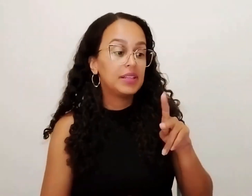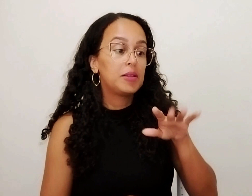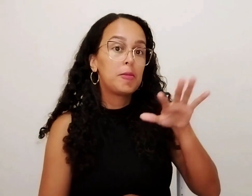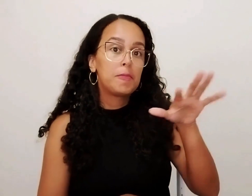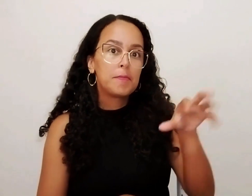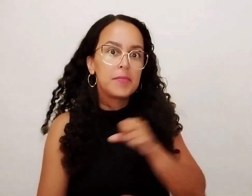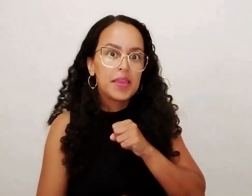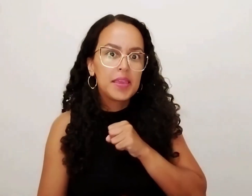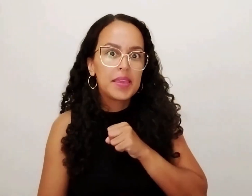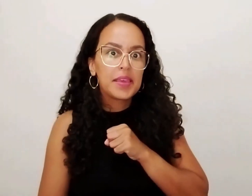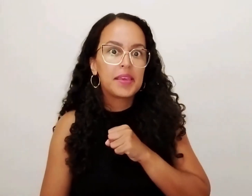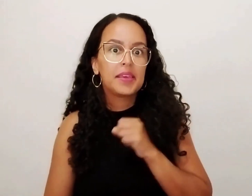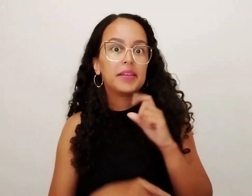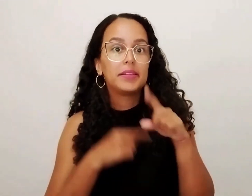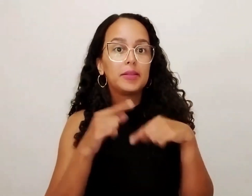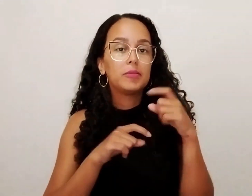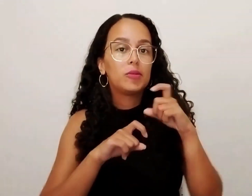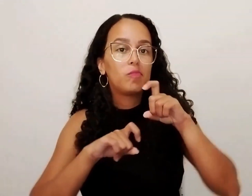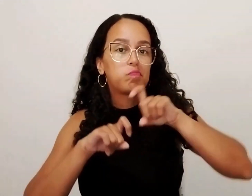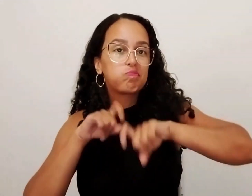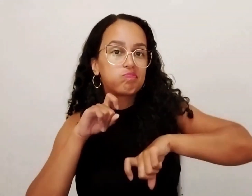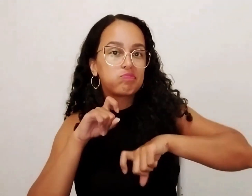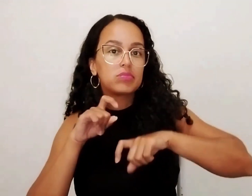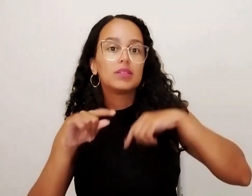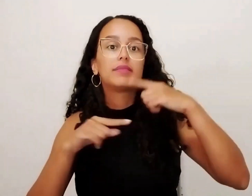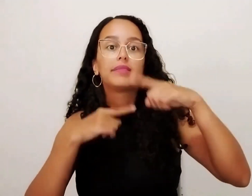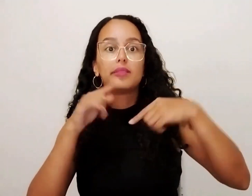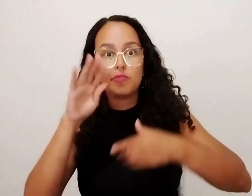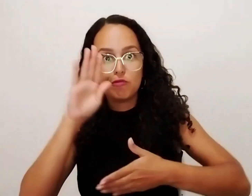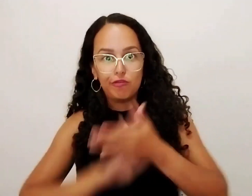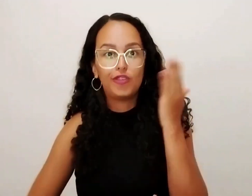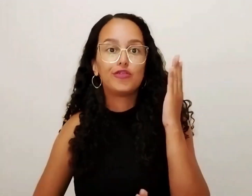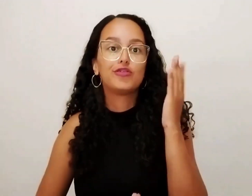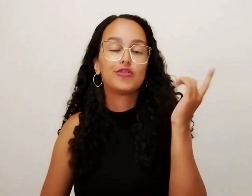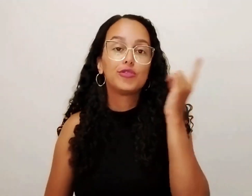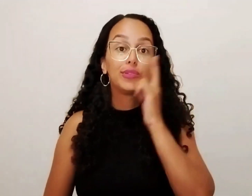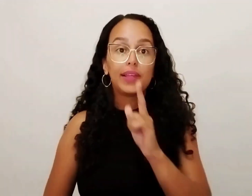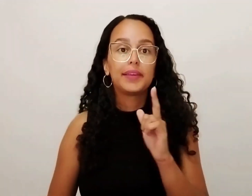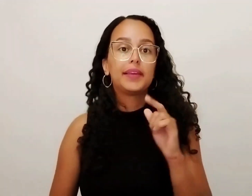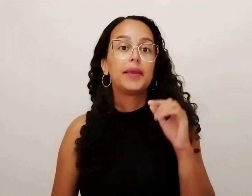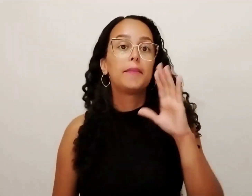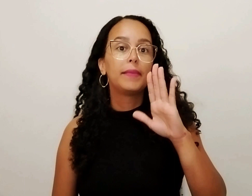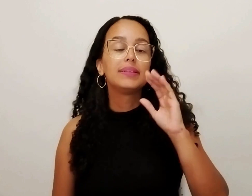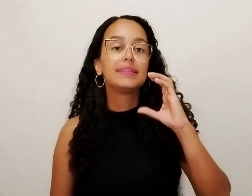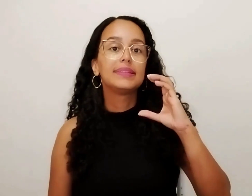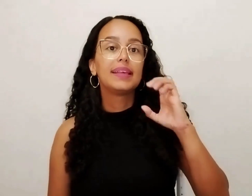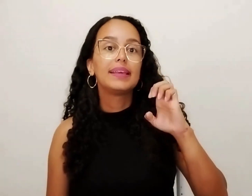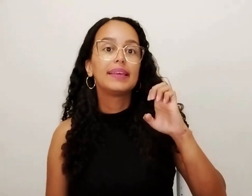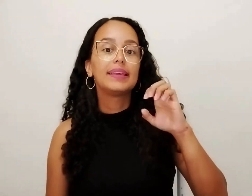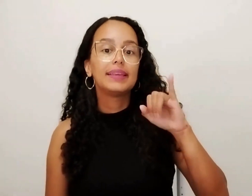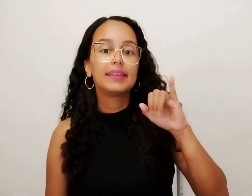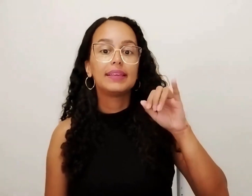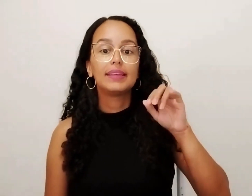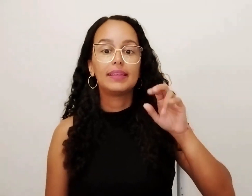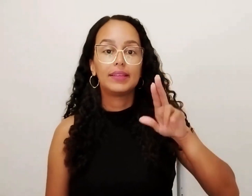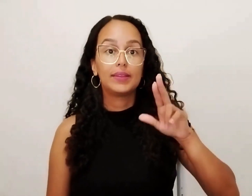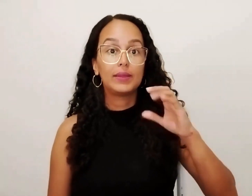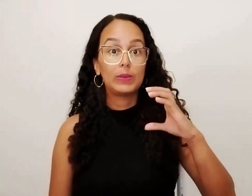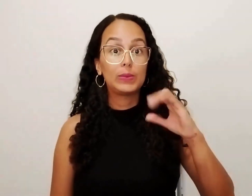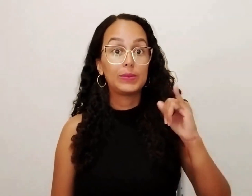Brincar com ela e depois foge. Segue uma perseguição por toda a América do Sul entre Ceiuce e o herói